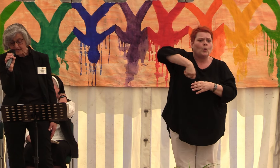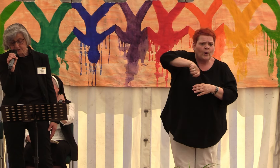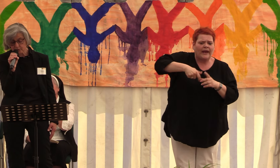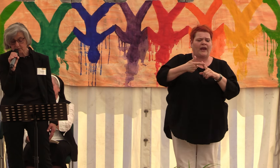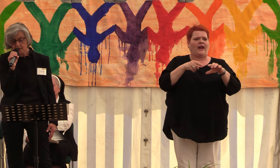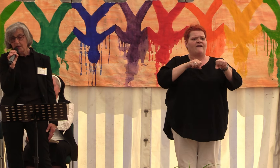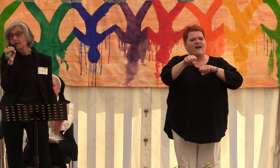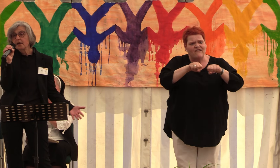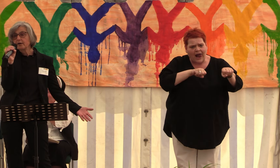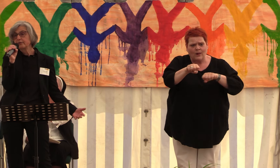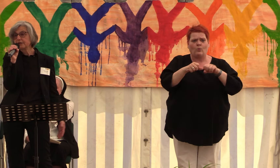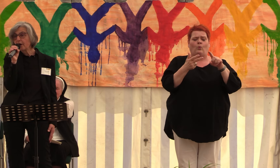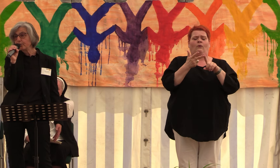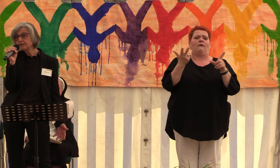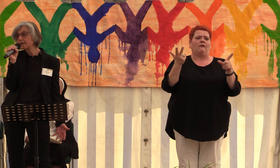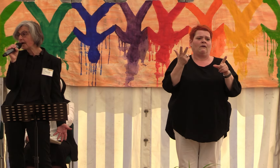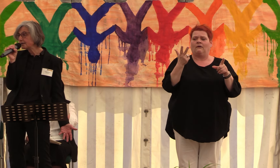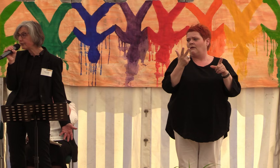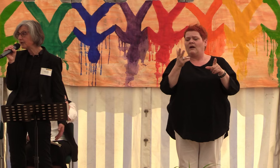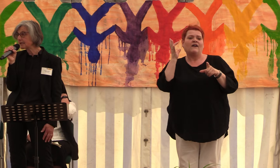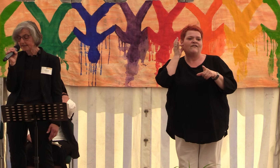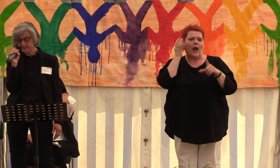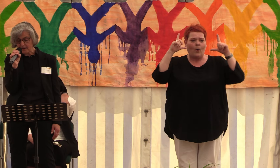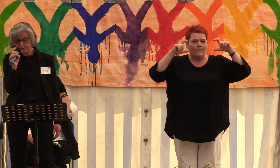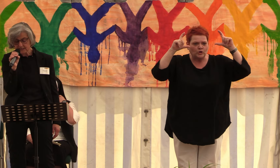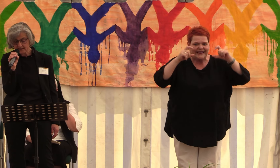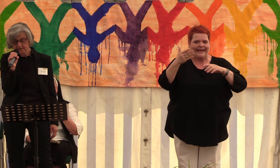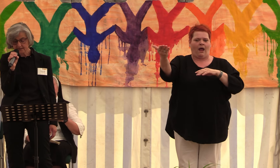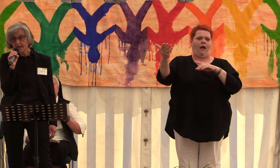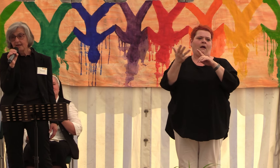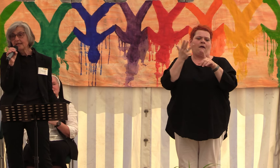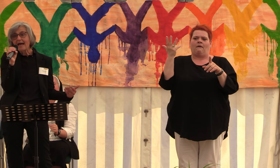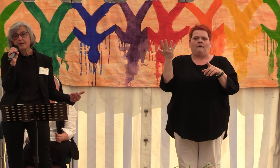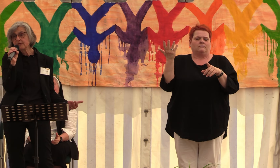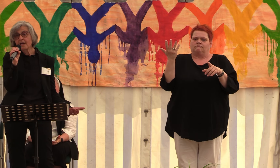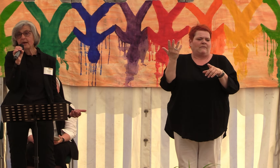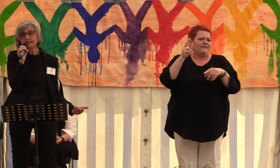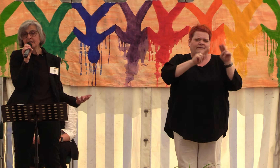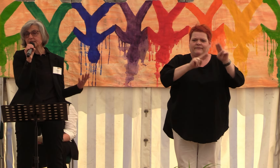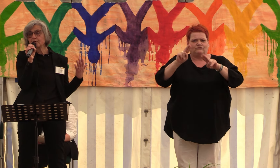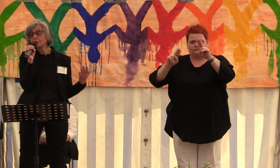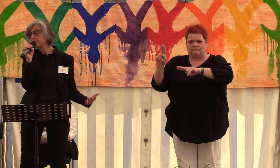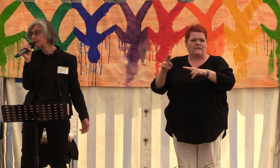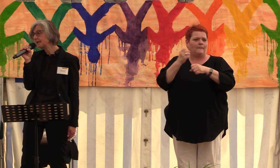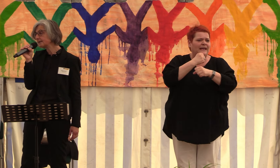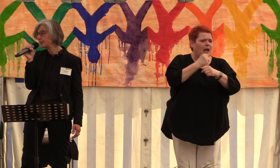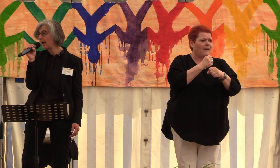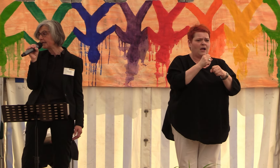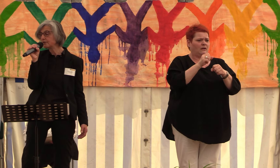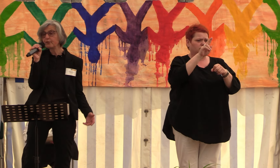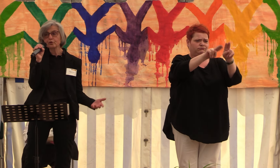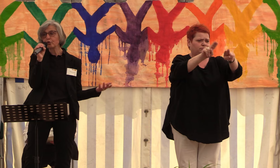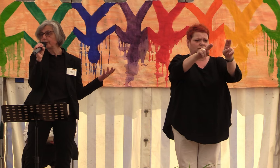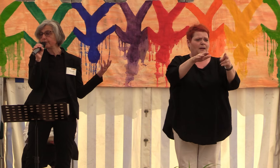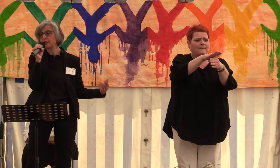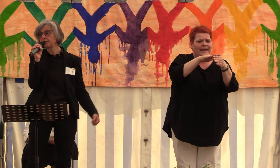der Verwaltung, die Frau Pössniger als Öffentlichkeitsbeauftragte, dann alle Mitarbeitenden aus den unterschiedlichsten